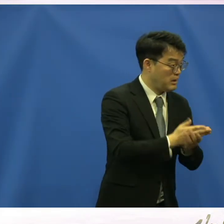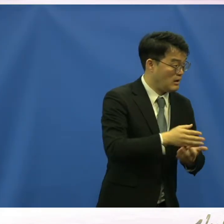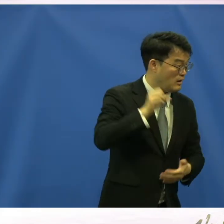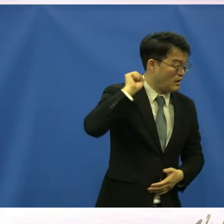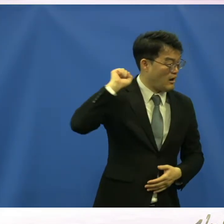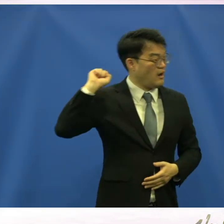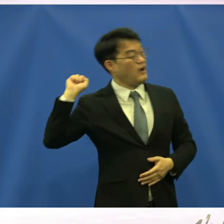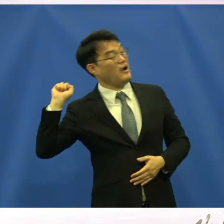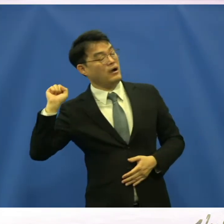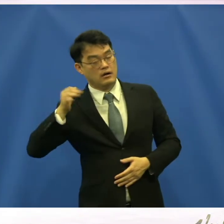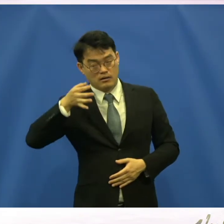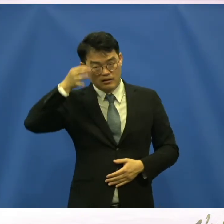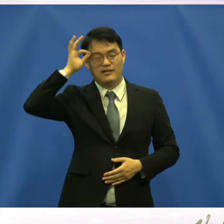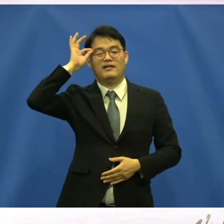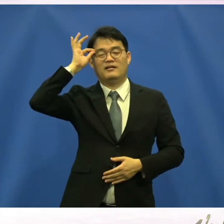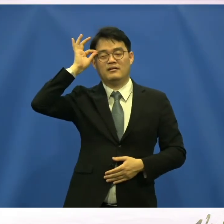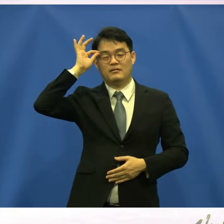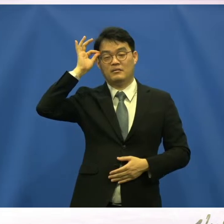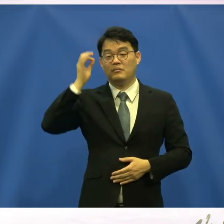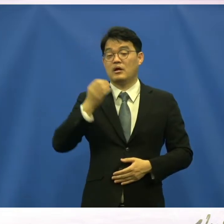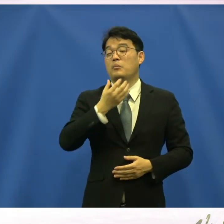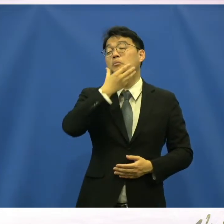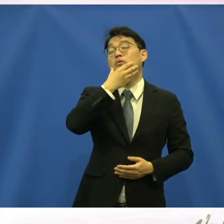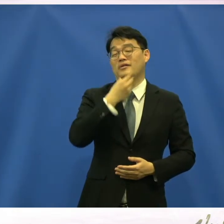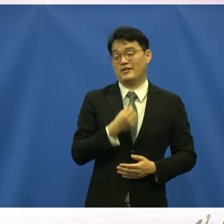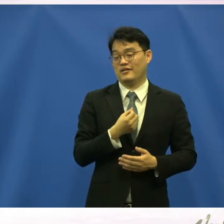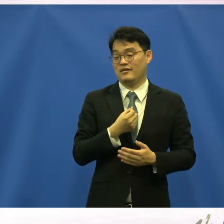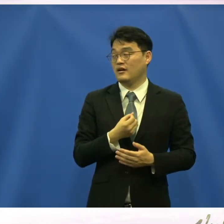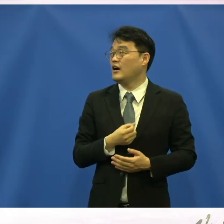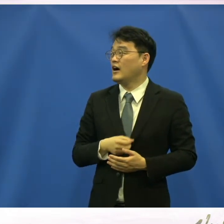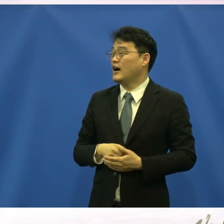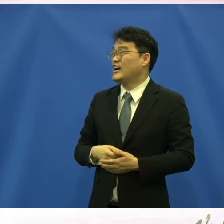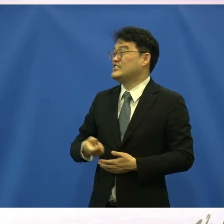그때 원망과 불평하고 무조건 돌격 앞으로 하고 망하는 거예요.